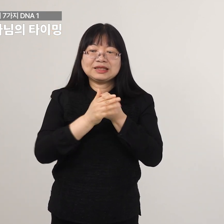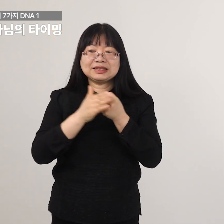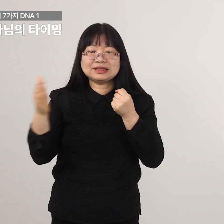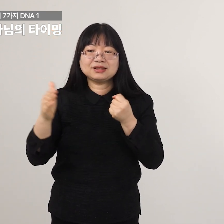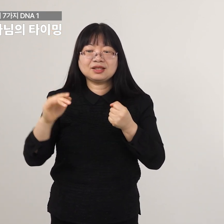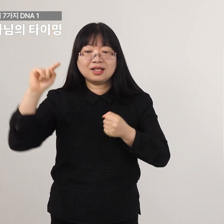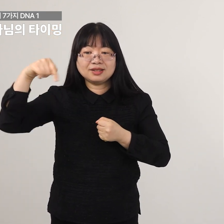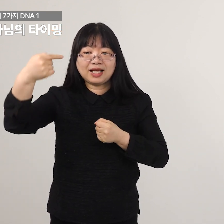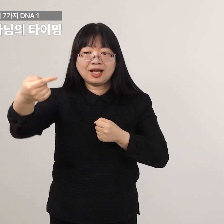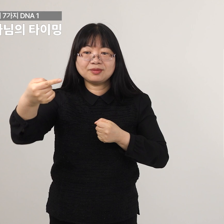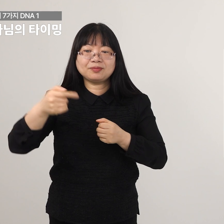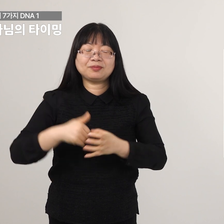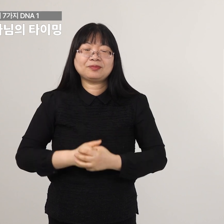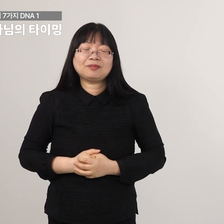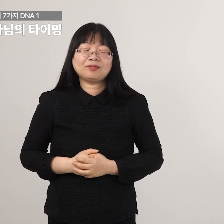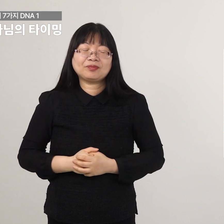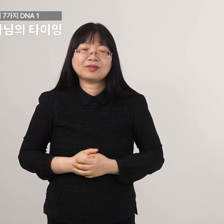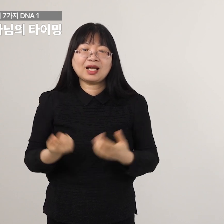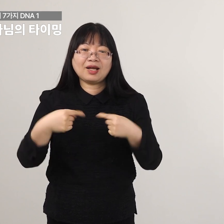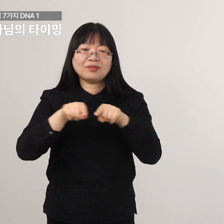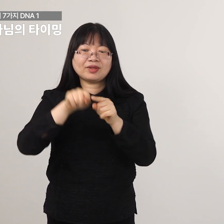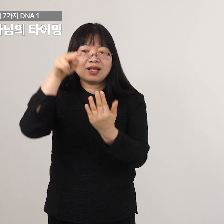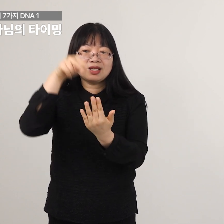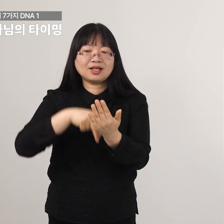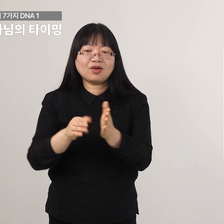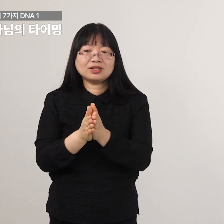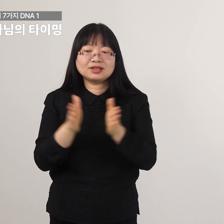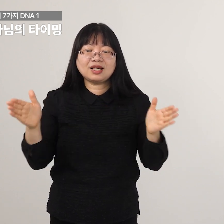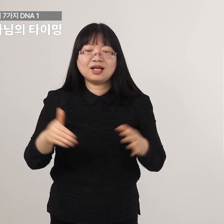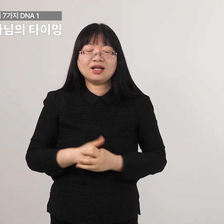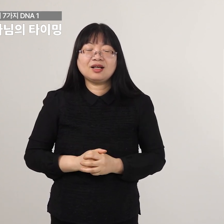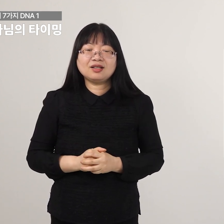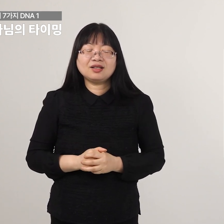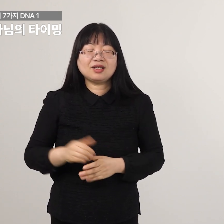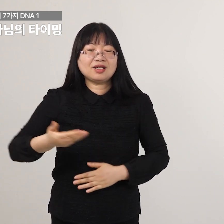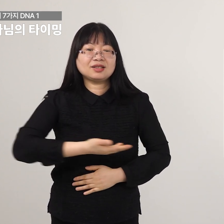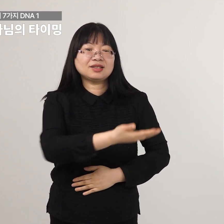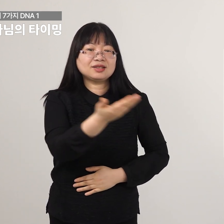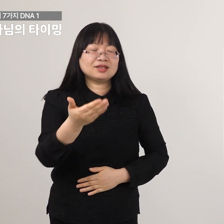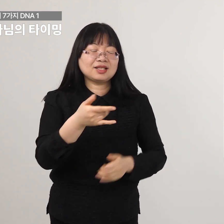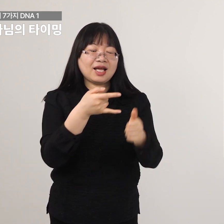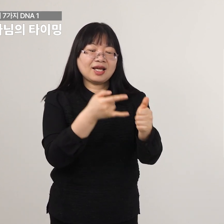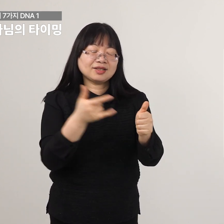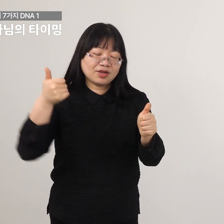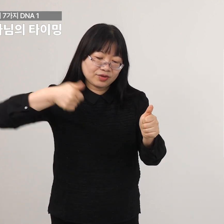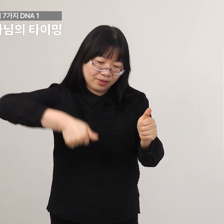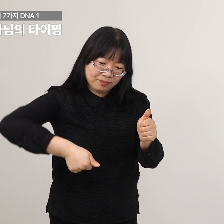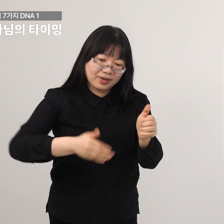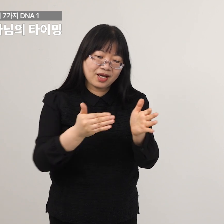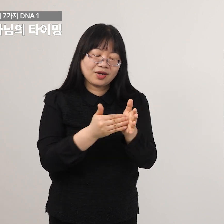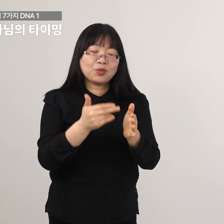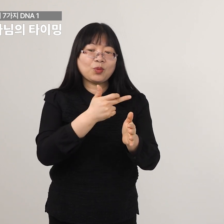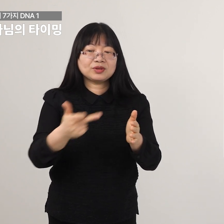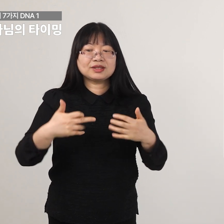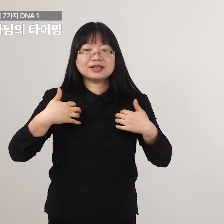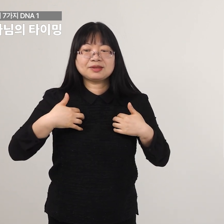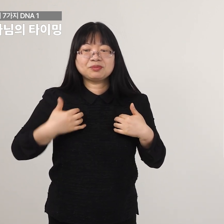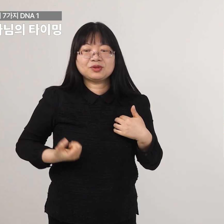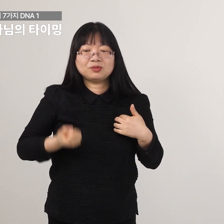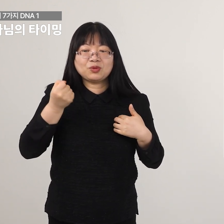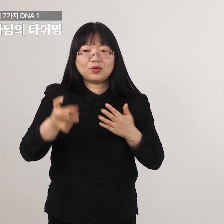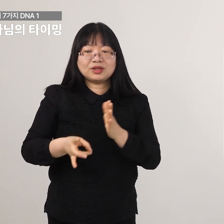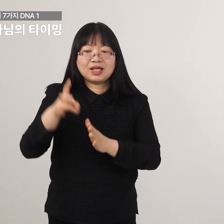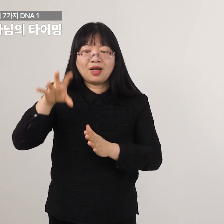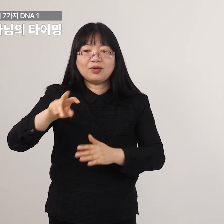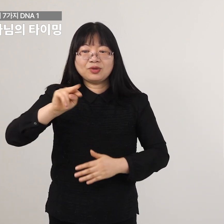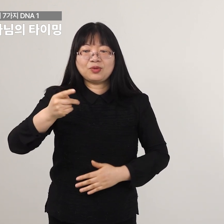올려지시니. 다음 절 같이 읽습니다. 시작. 그들이 그에게 경배하고 큰 기쁨으로